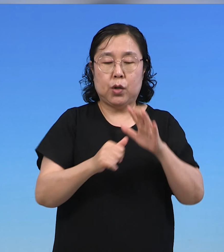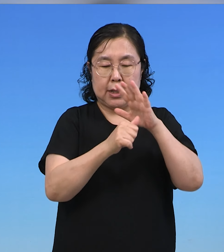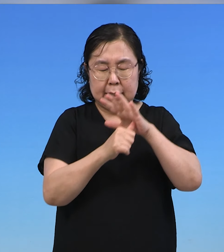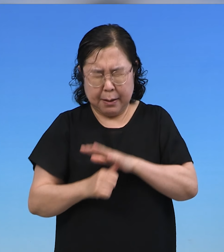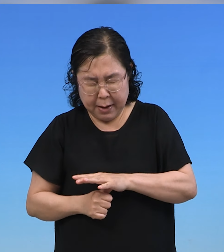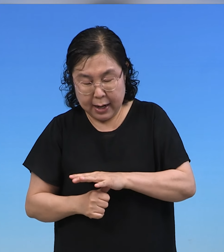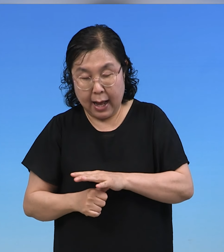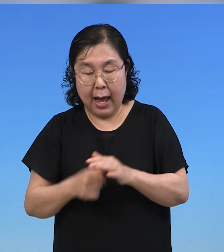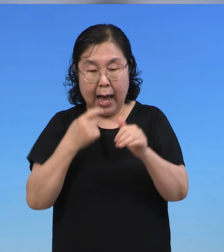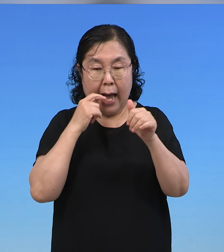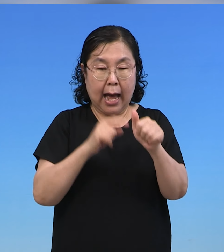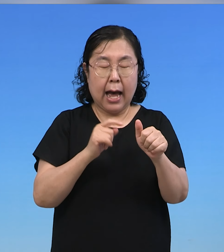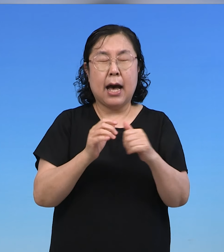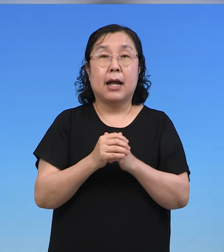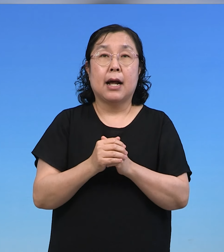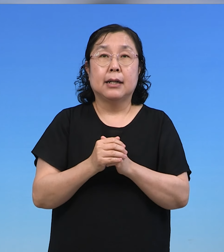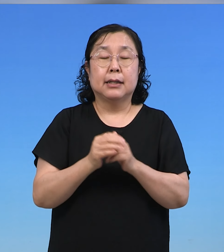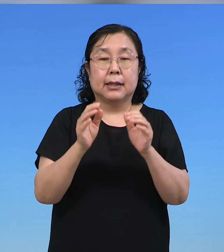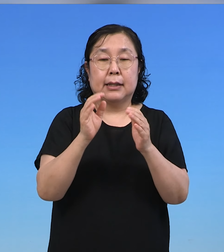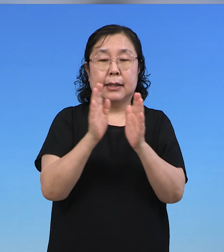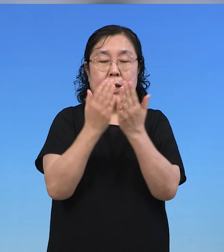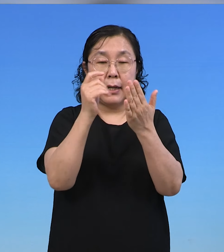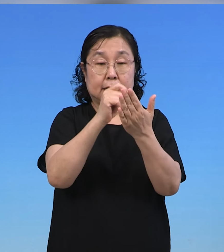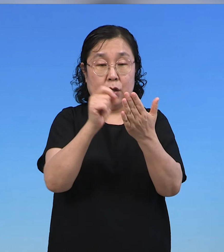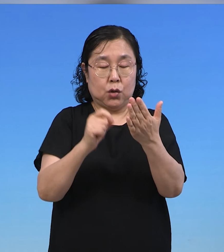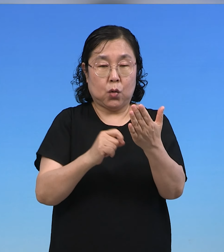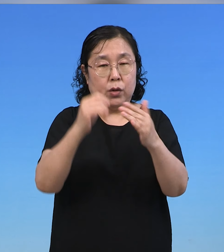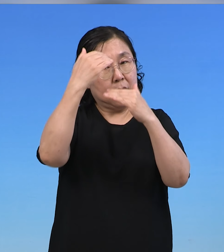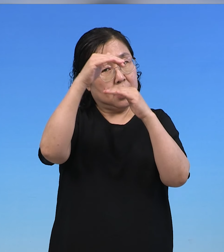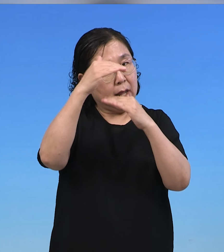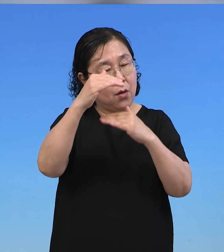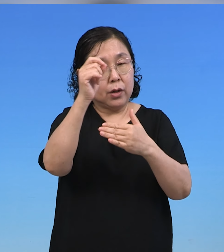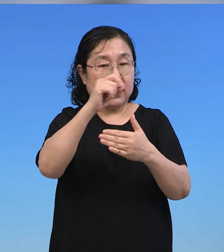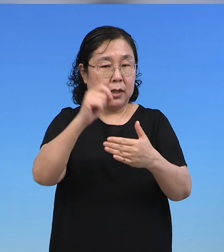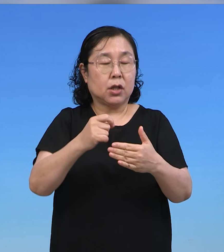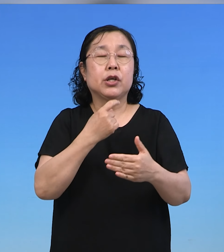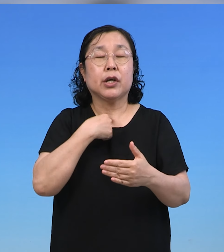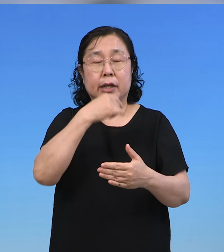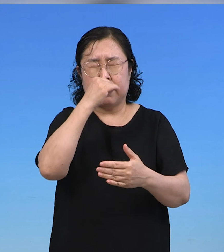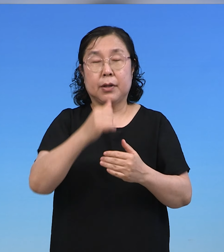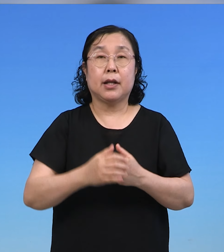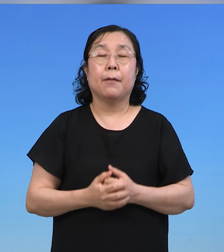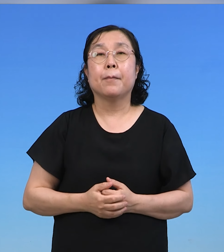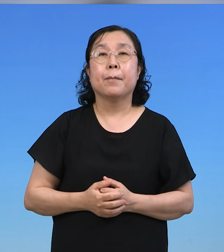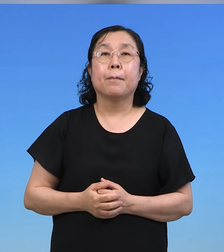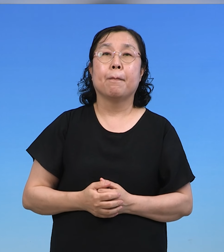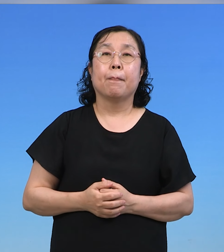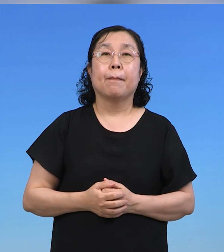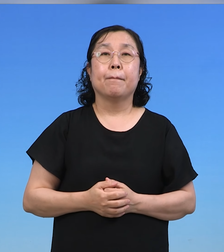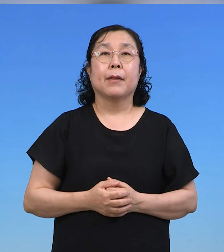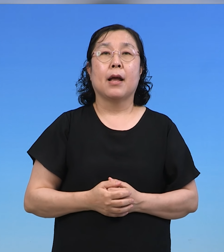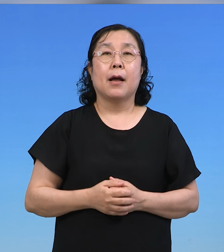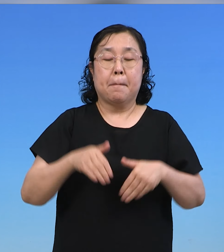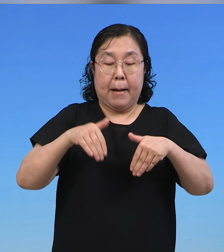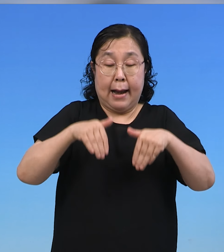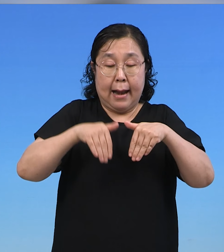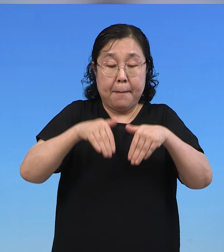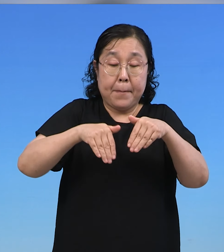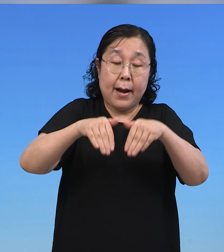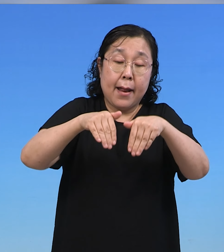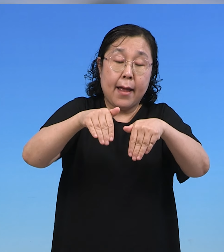이런 제목의 책을 제가 쓰면서 거기다가 이제 이런 내용의 글을 쓴 기억이 납니다. 그 발레